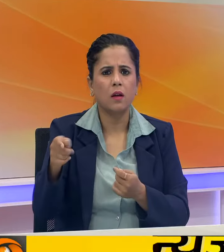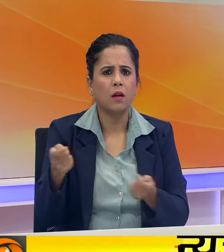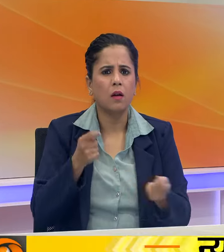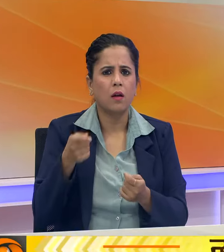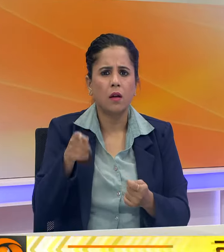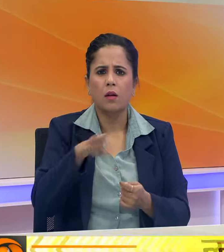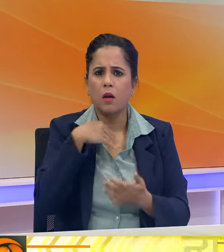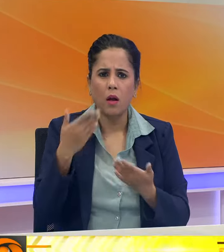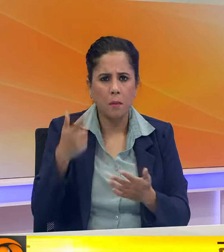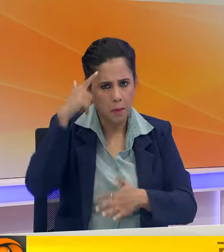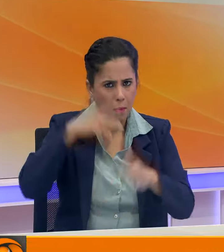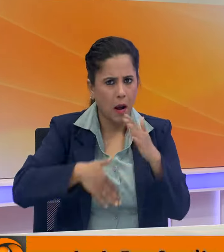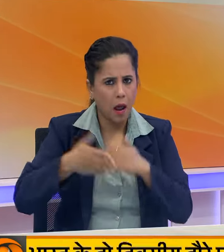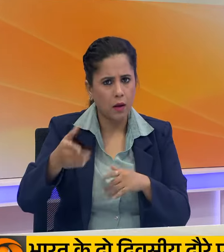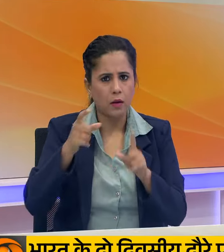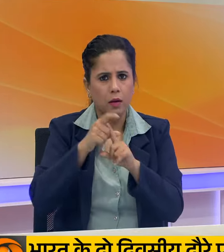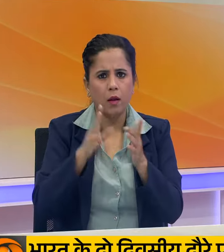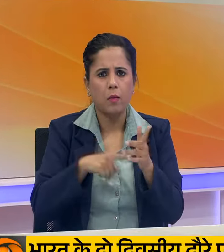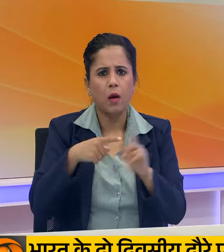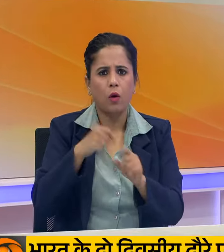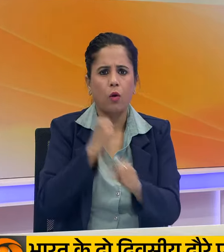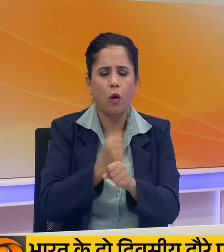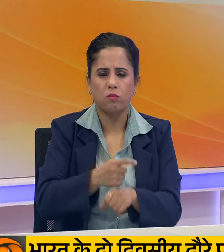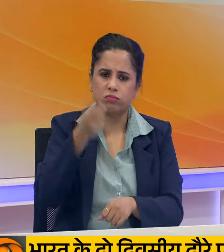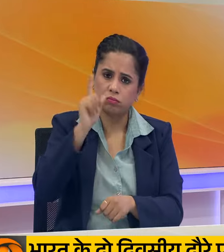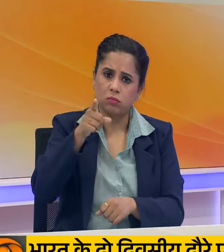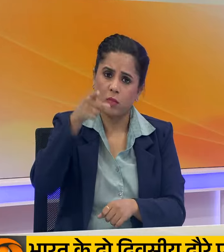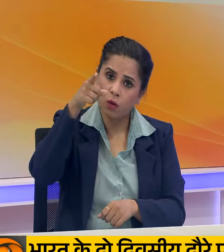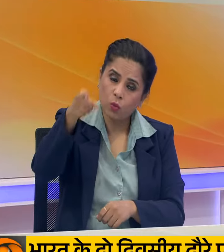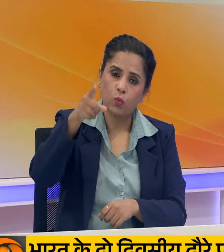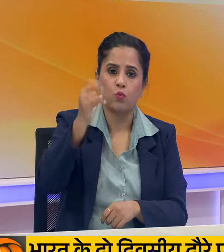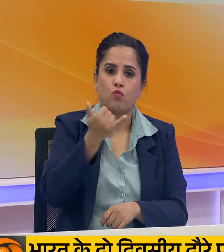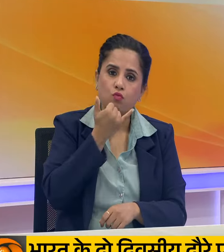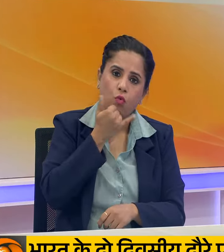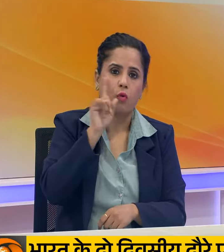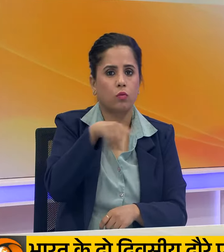हत्या है और इसके लिए डीएम के सरकार जिम्मेदार